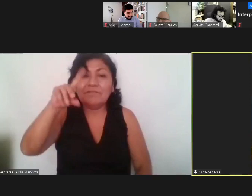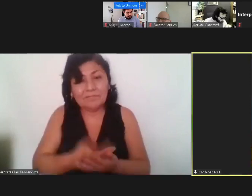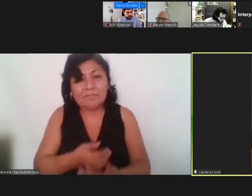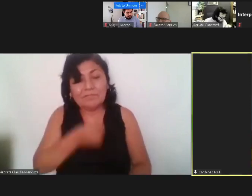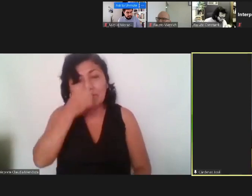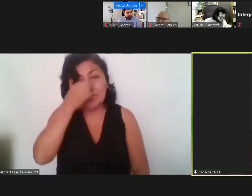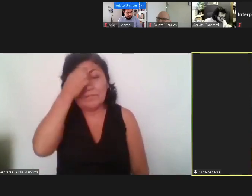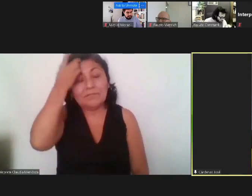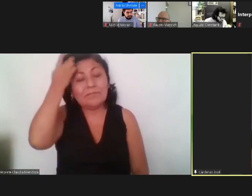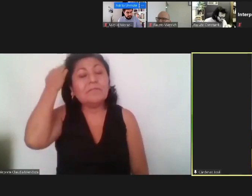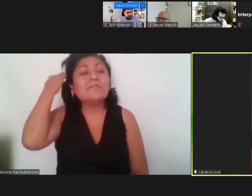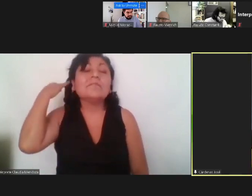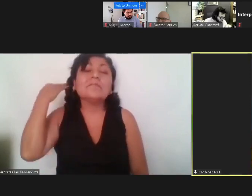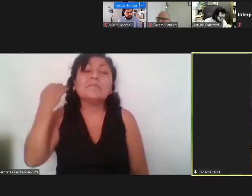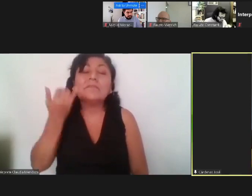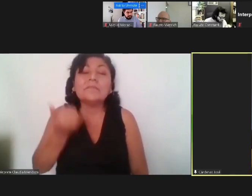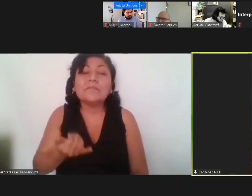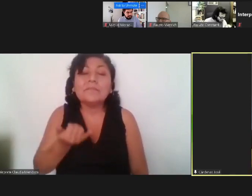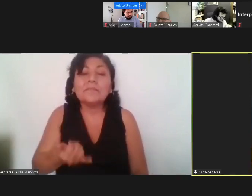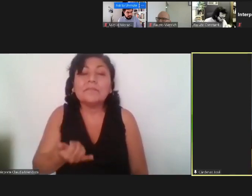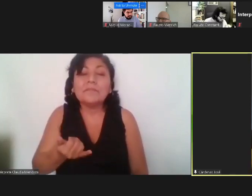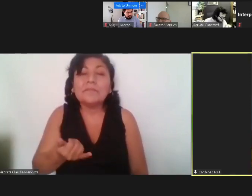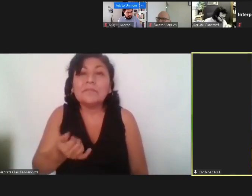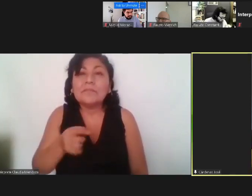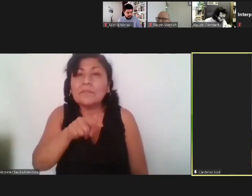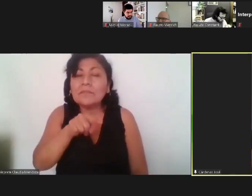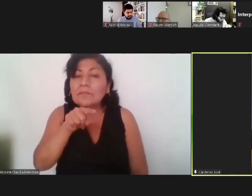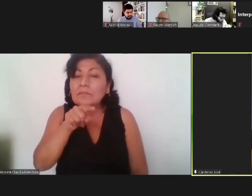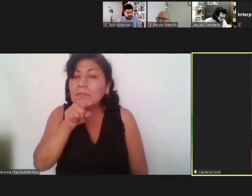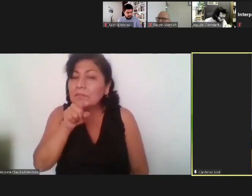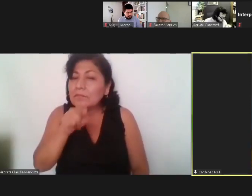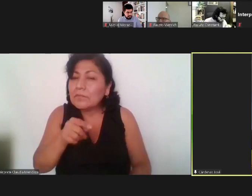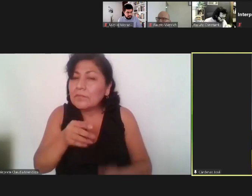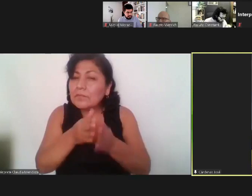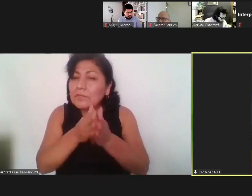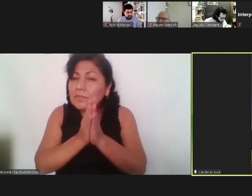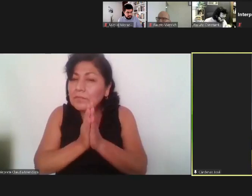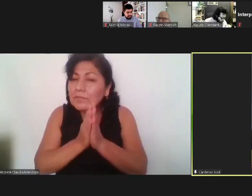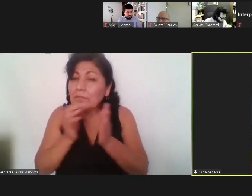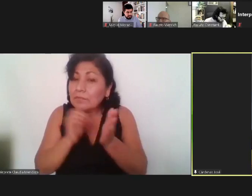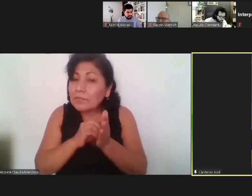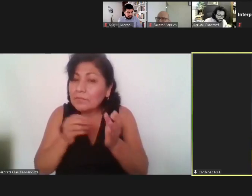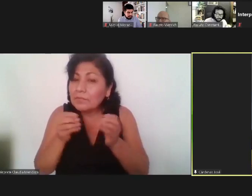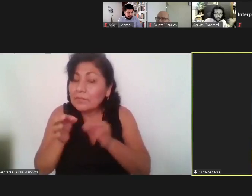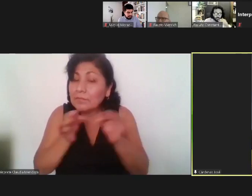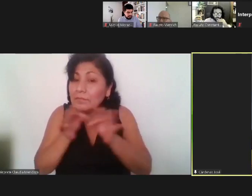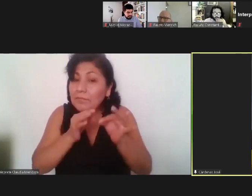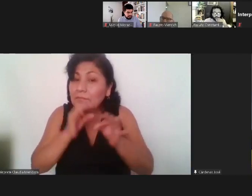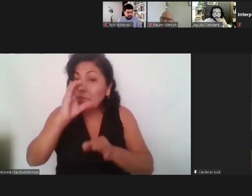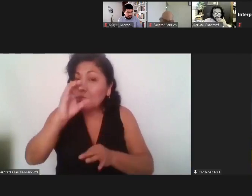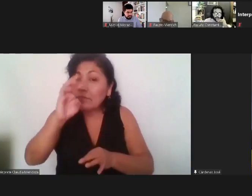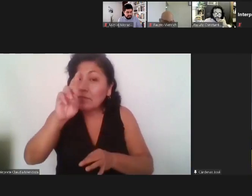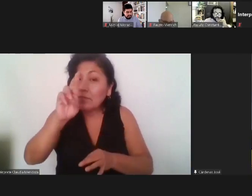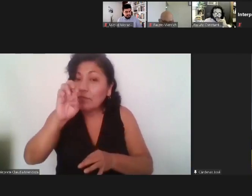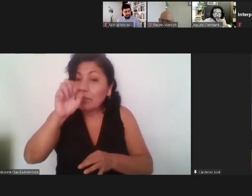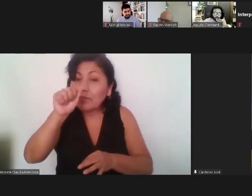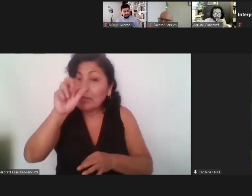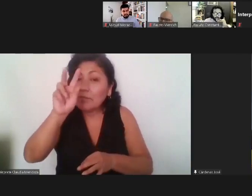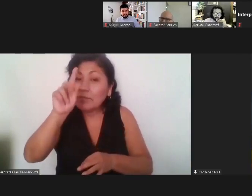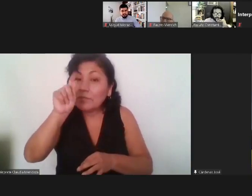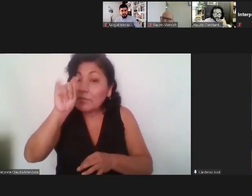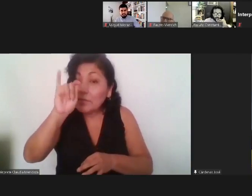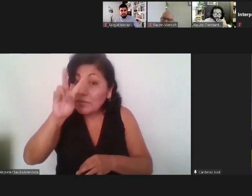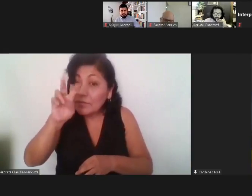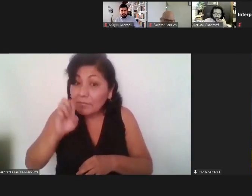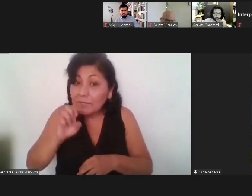Querías continuar un poco con Creative Commons, que me parece una cuestión muy, muy, muy, muy importante. En el